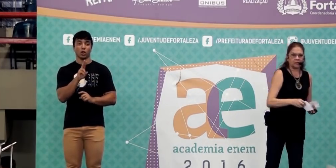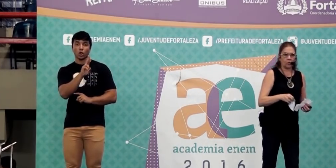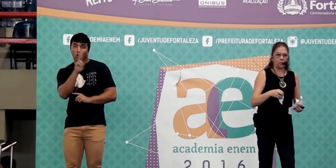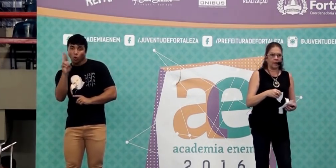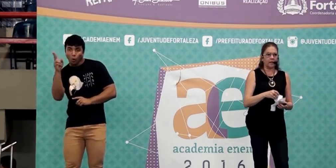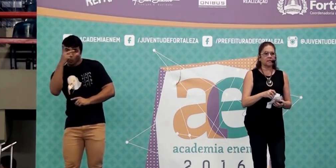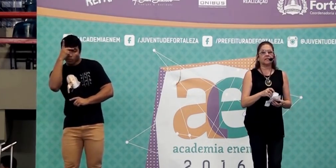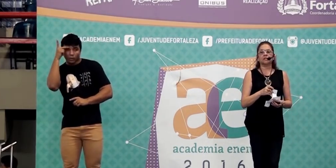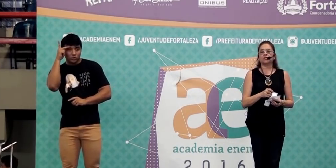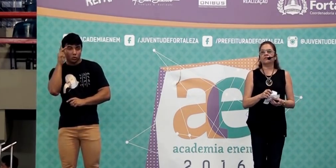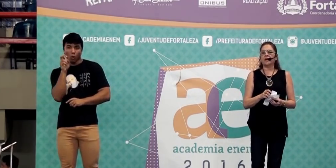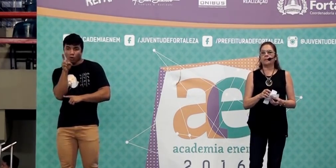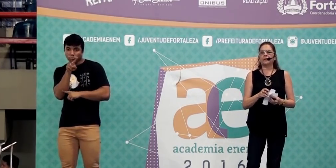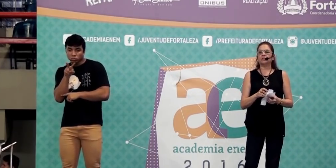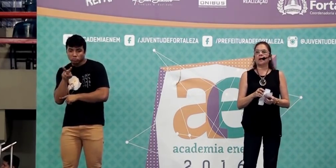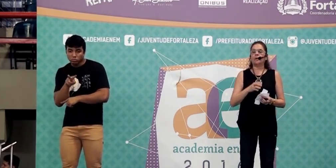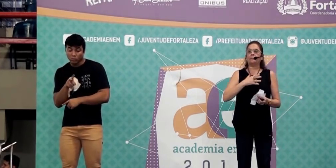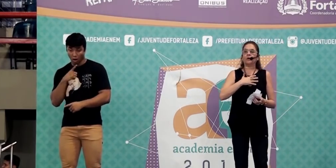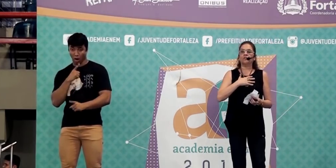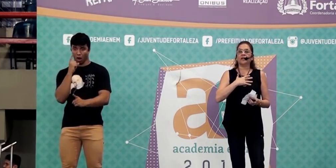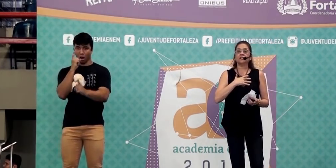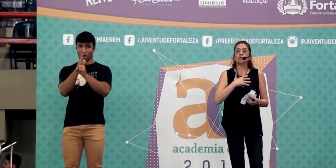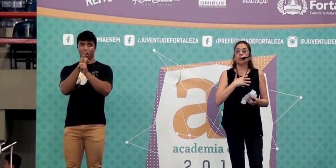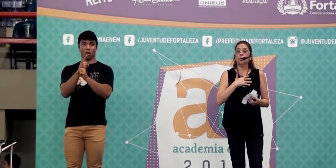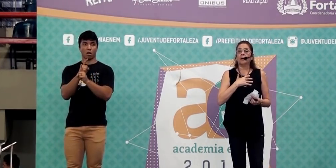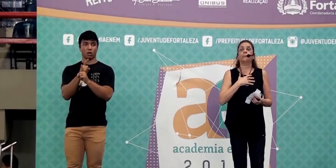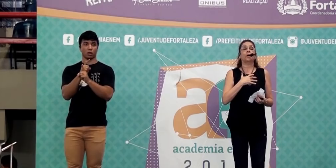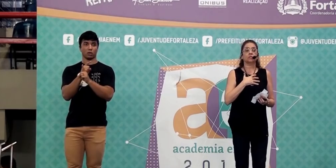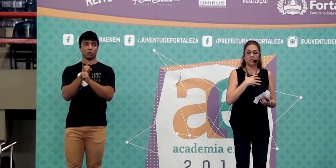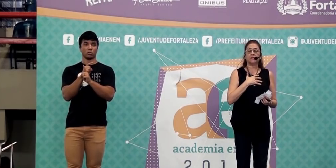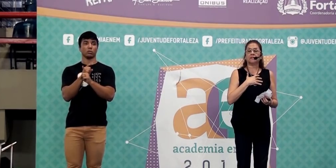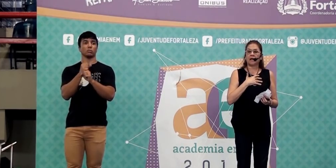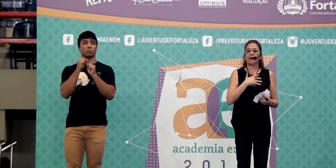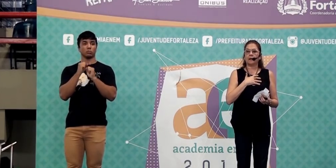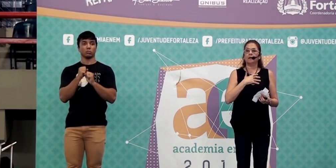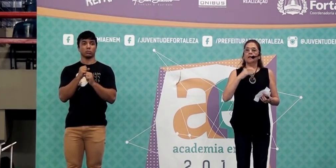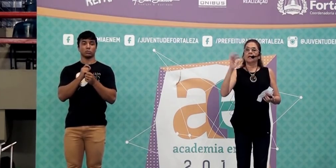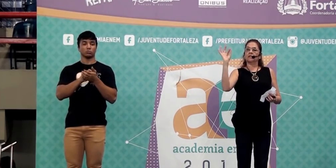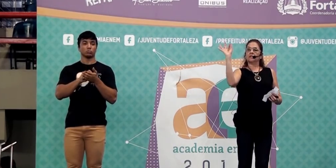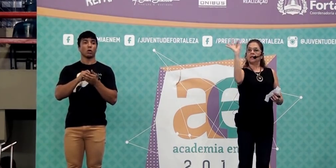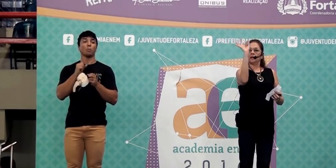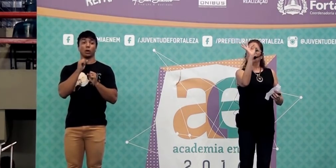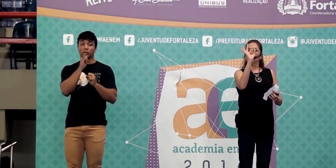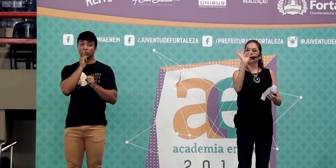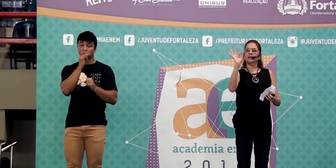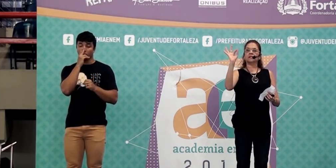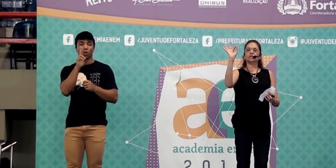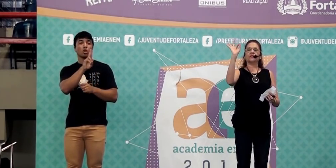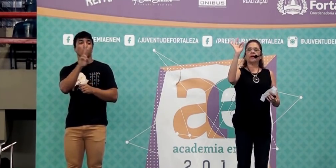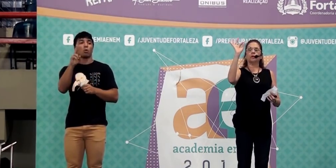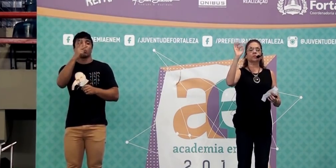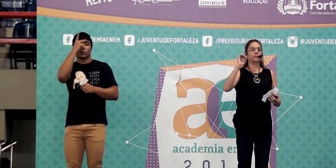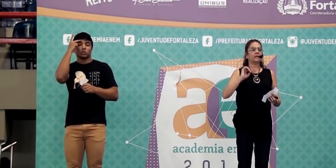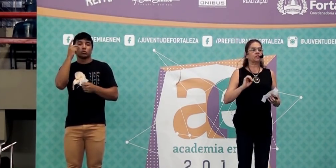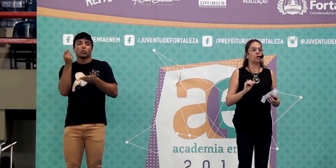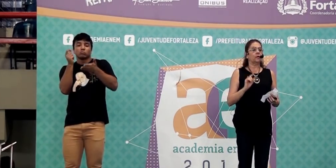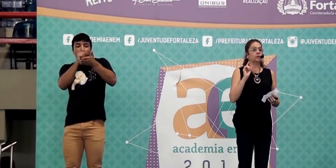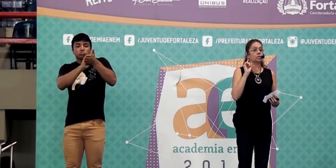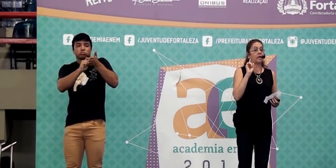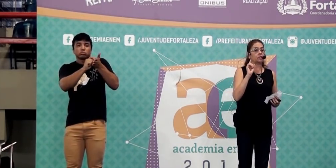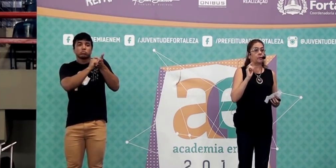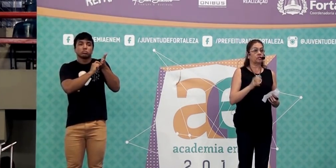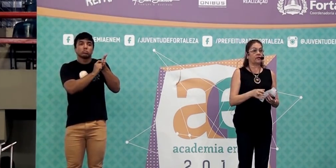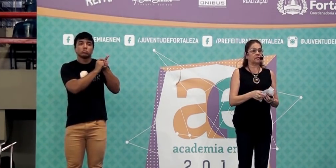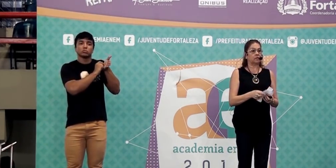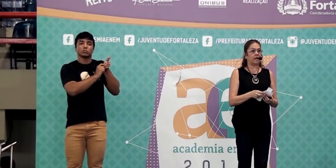de pessoa. Se tiver, pessoal, a prova é sua, pode riscar. Circula se tiver nome de pessoa